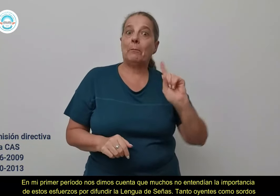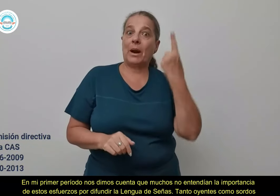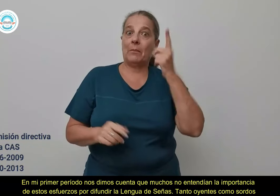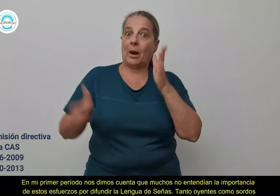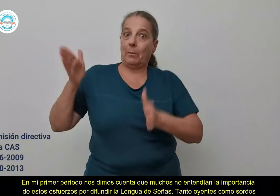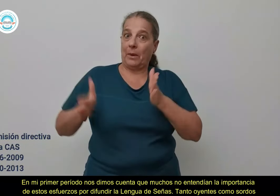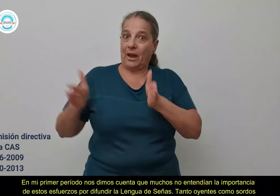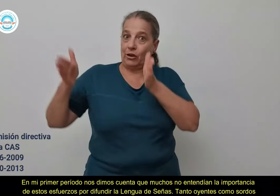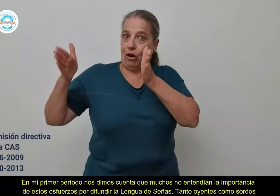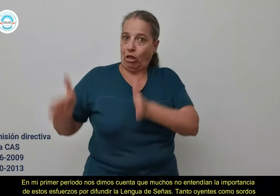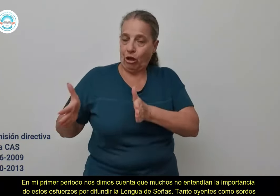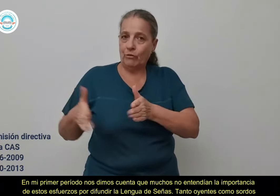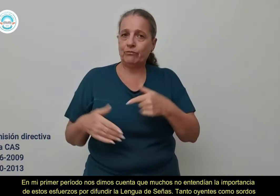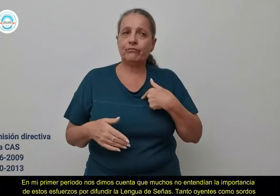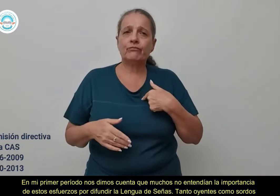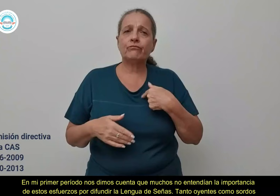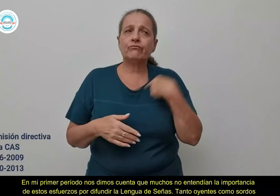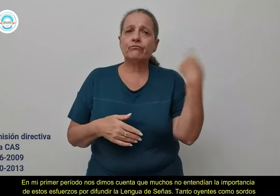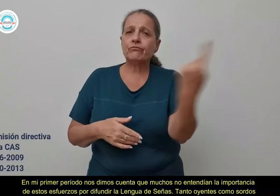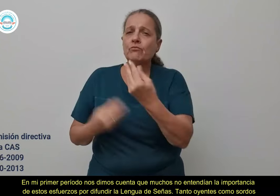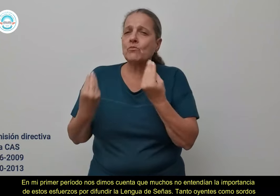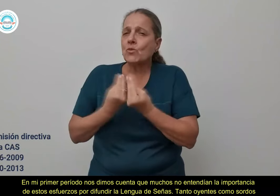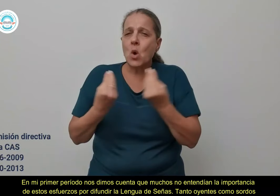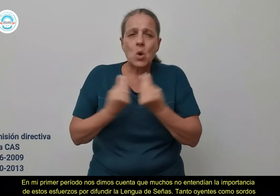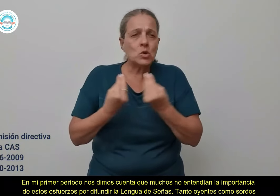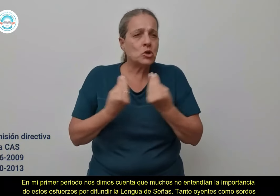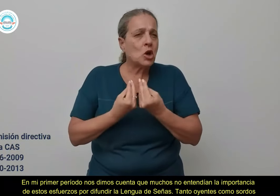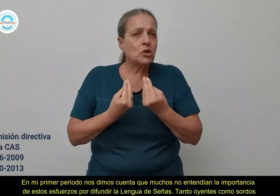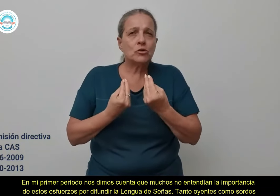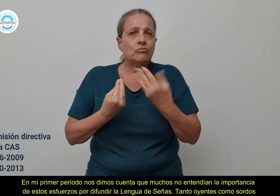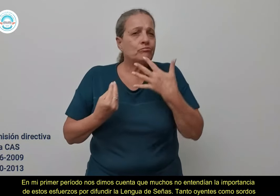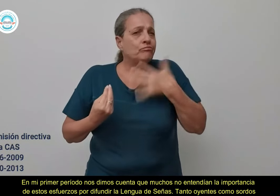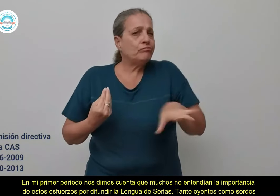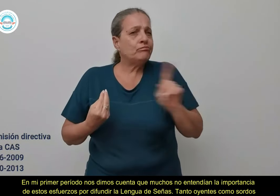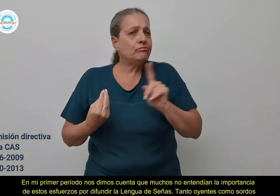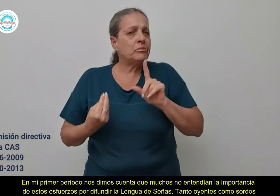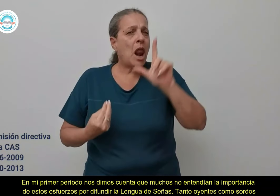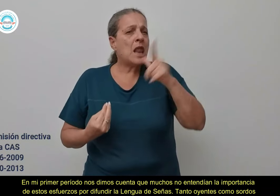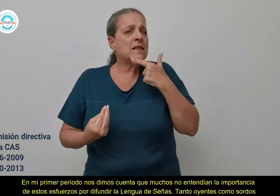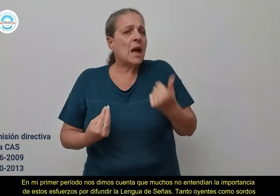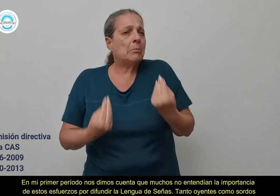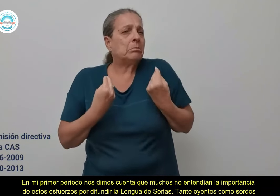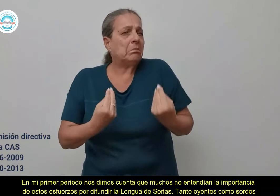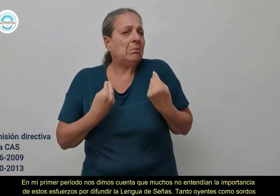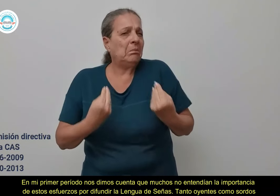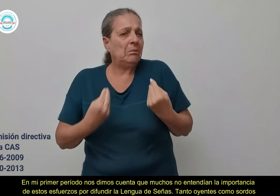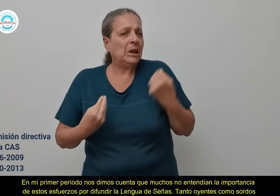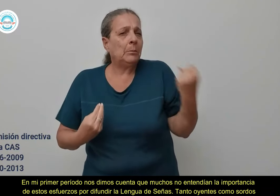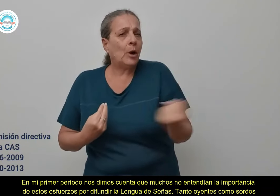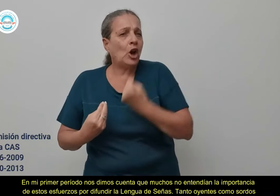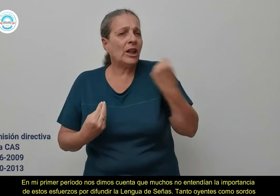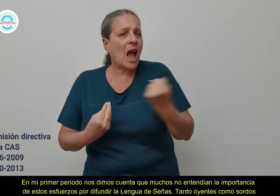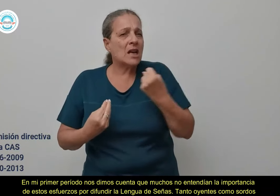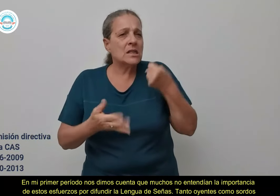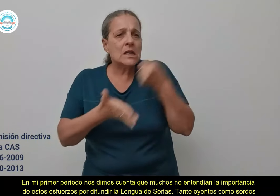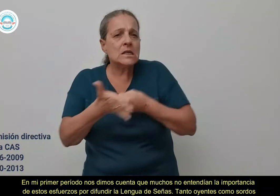En mi primer periodo, nos dimos cuenta que muchos no entendían la importancia de